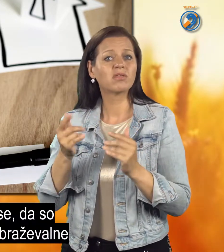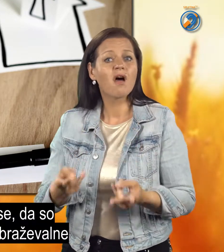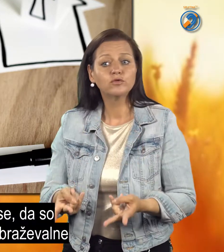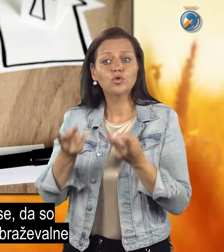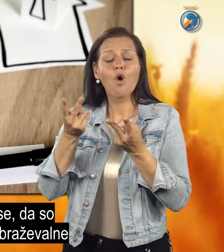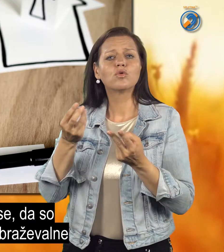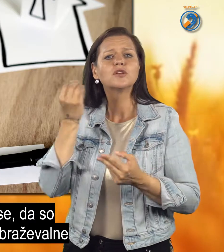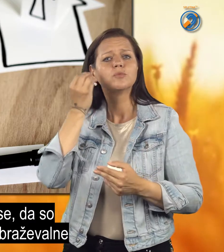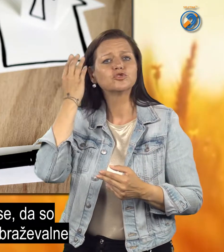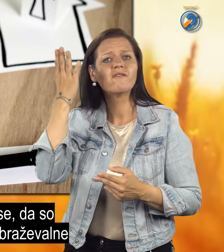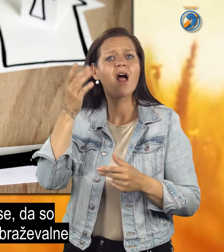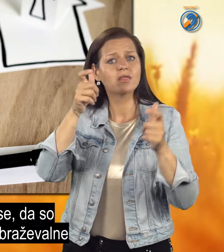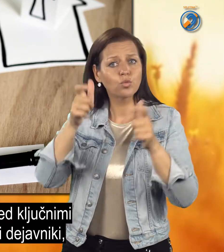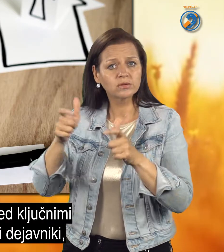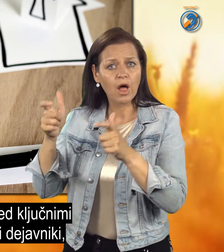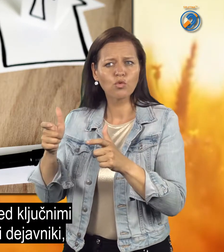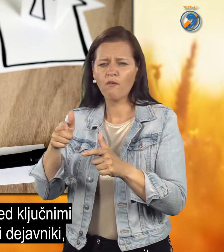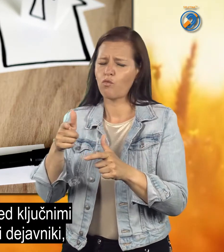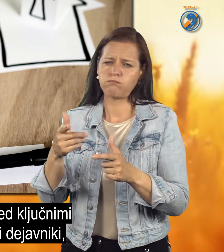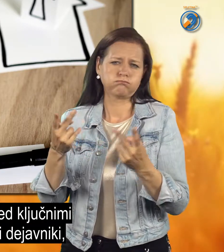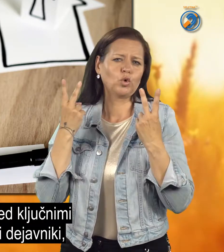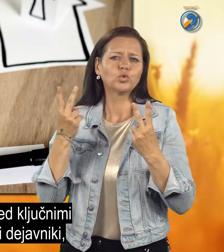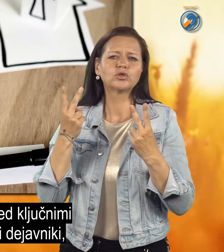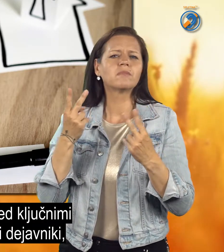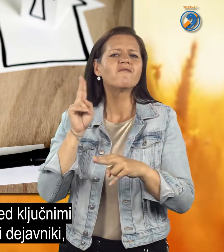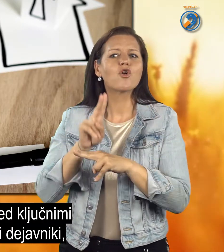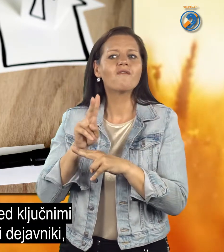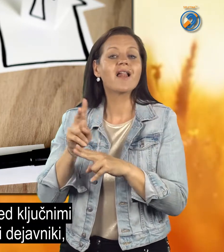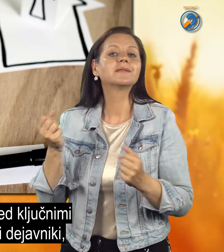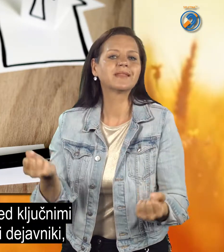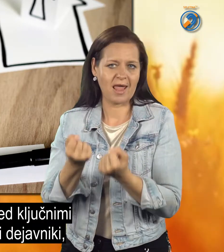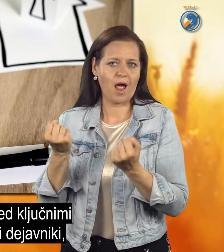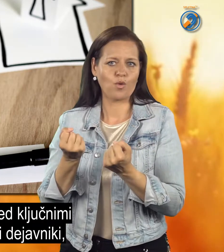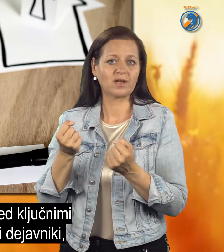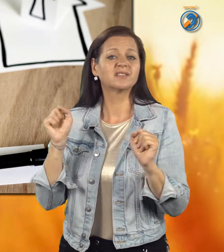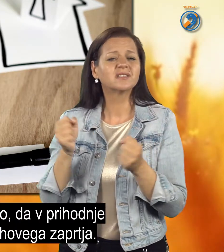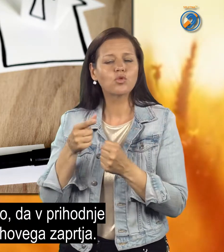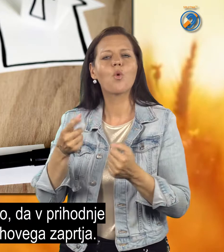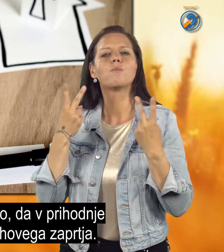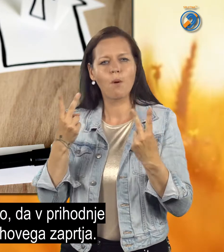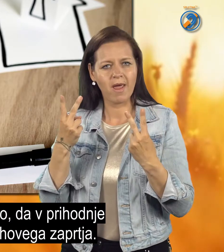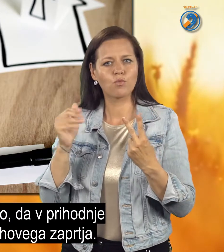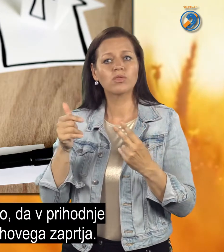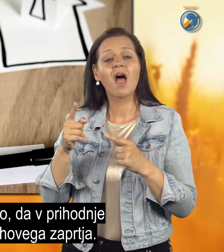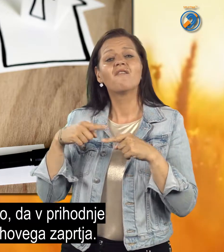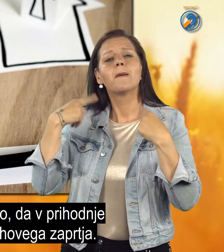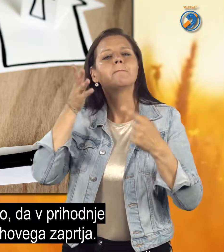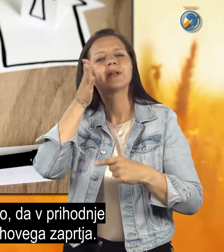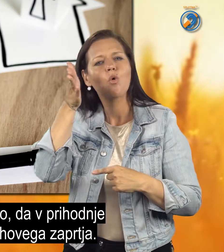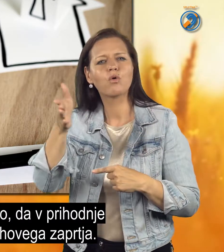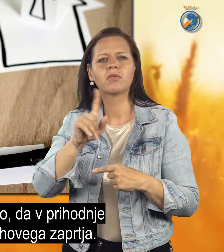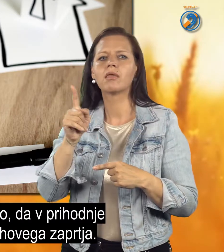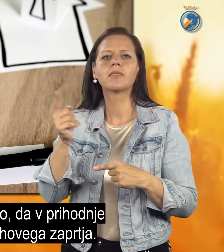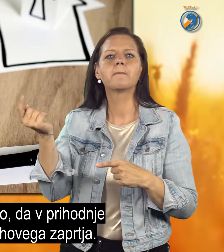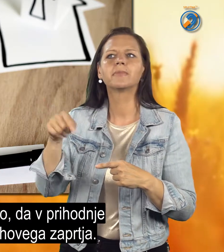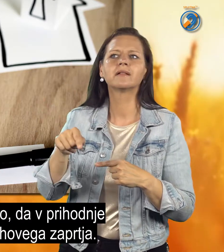Strinjajo se, da so vzgojno-izobraževalne ustanove med ključnimi varovalnimi dejavniki, zato je pomembno, da v prihodnje